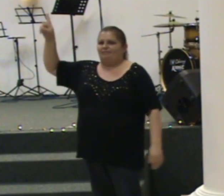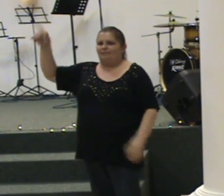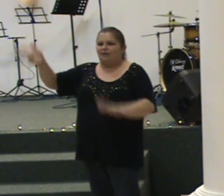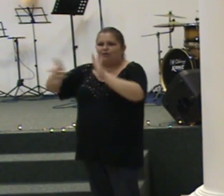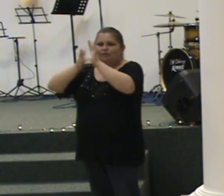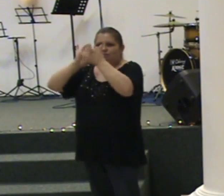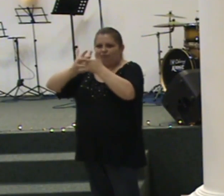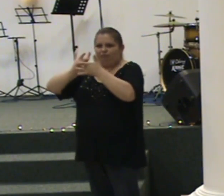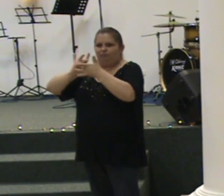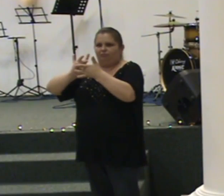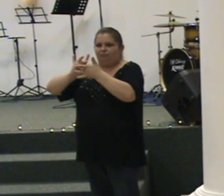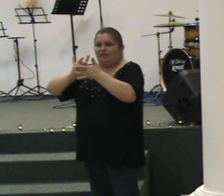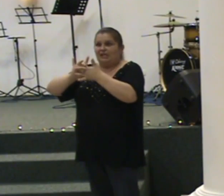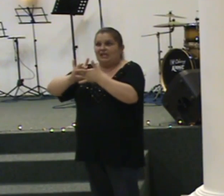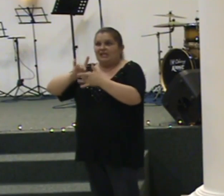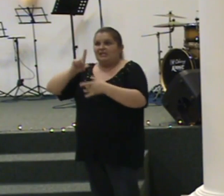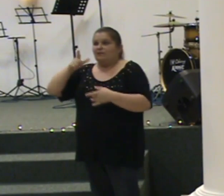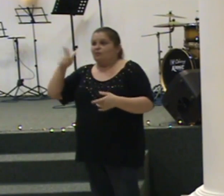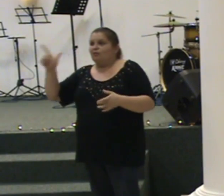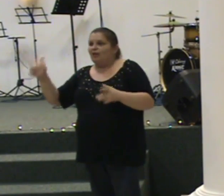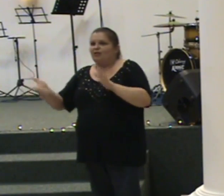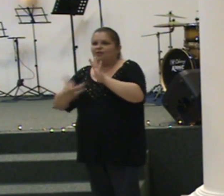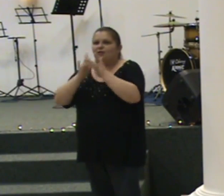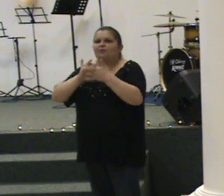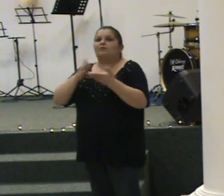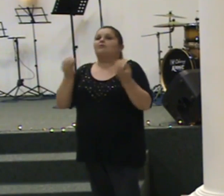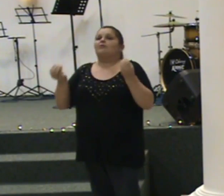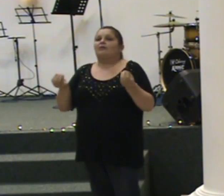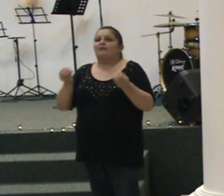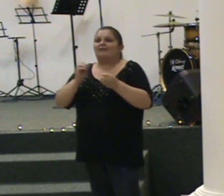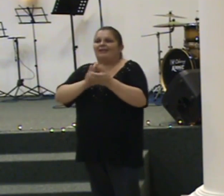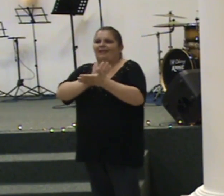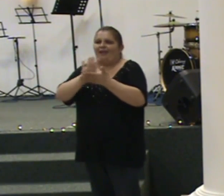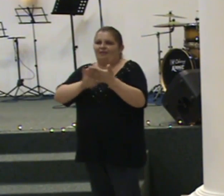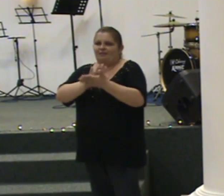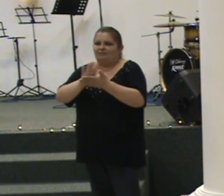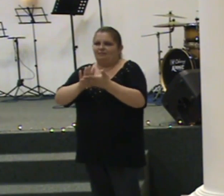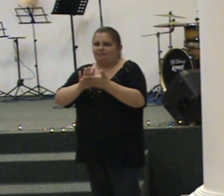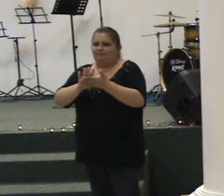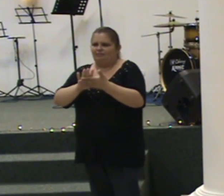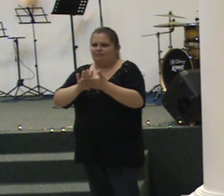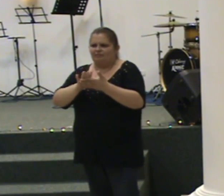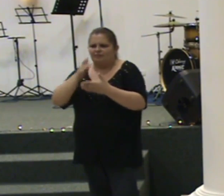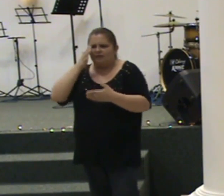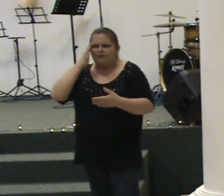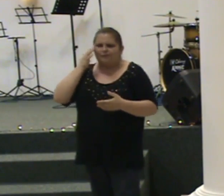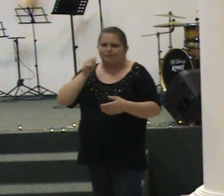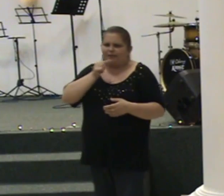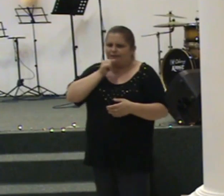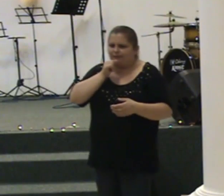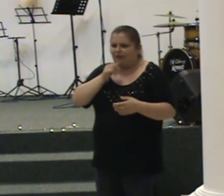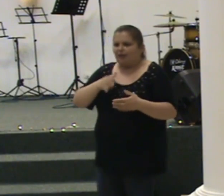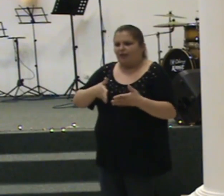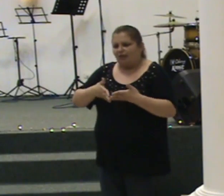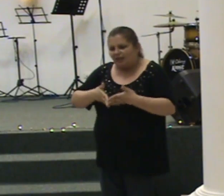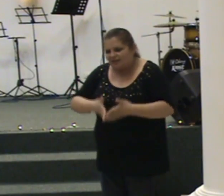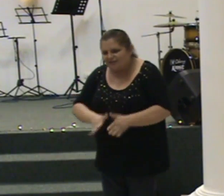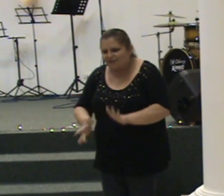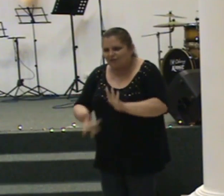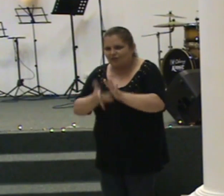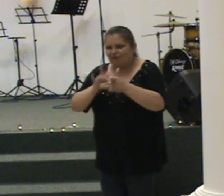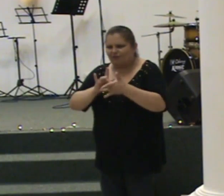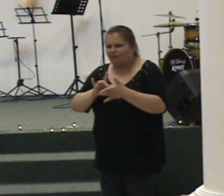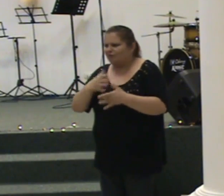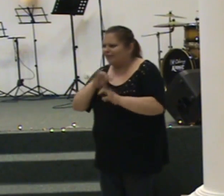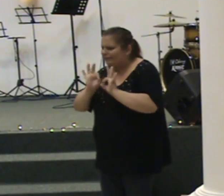seria feito. Ali, quando nasceu Jesus, aquele menino que estava ali nascendo, naquela condição